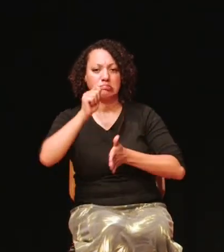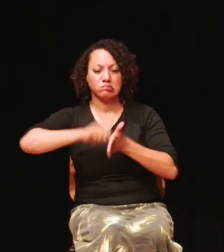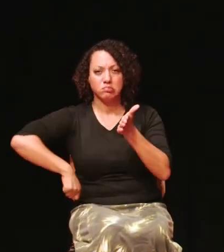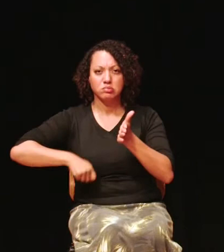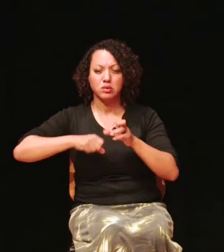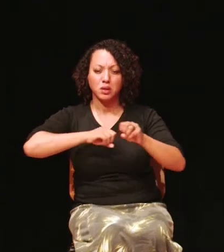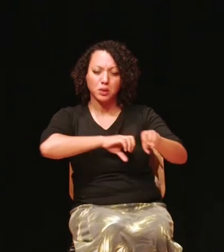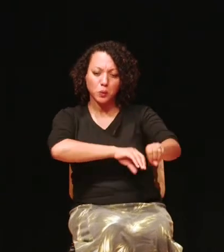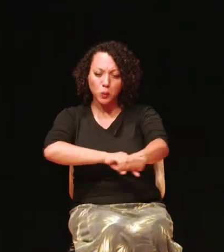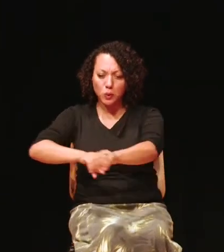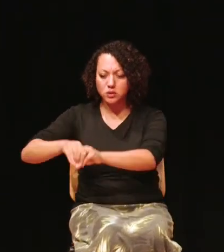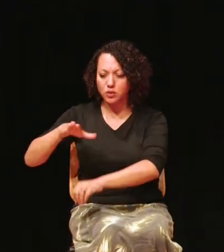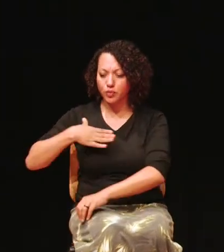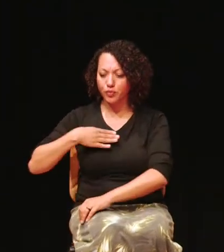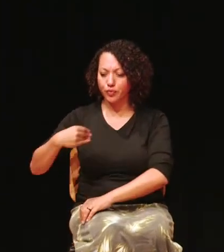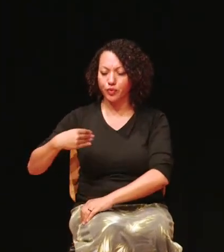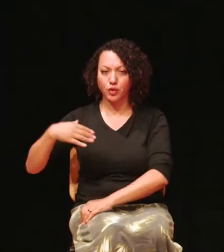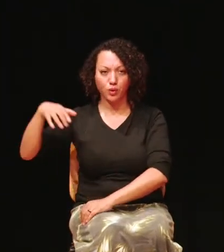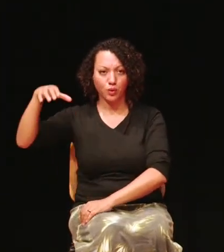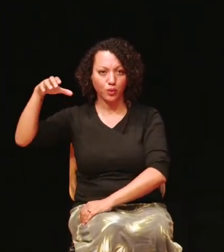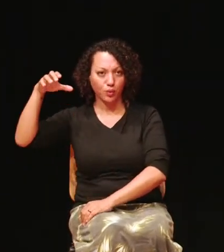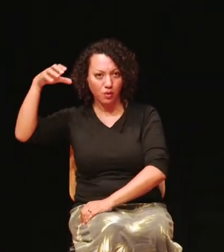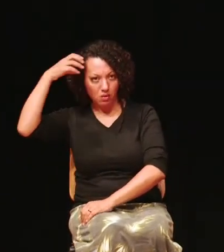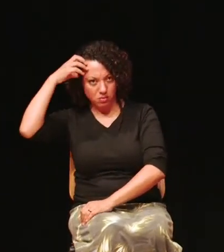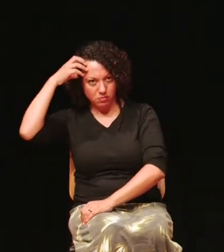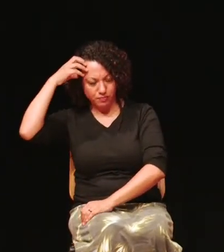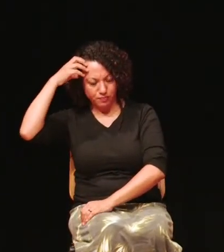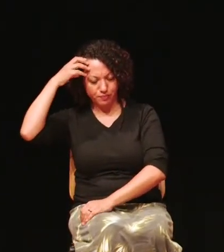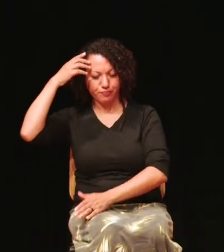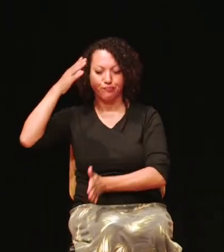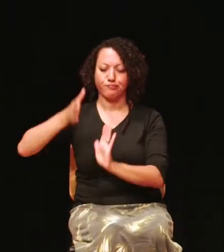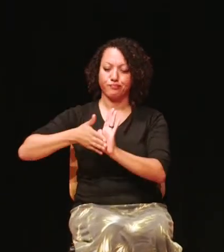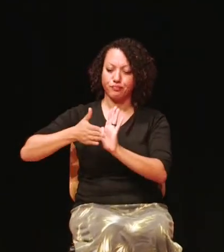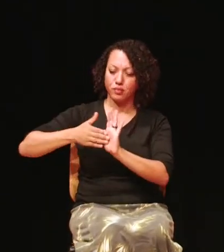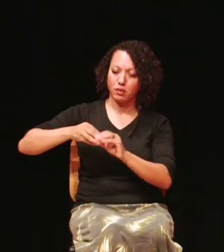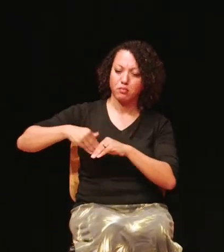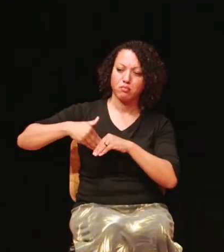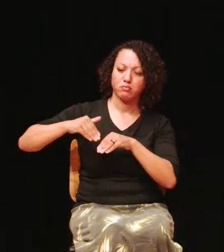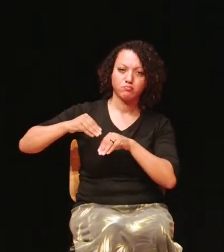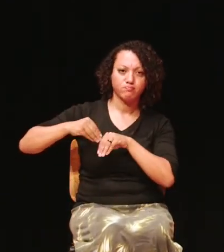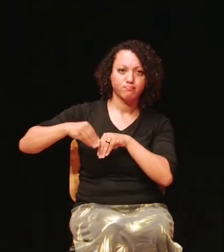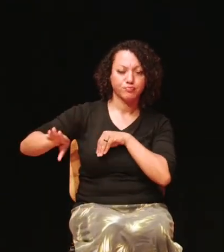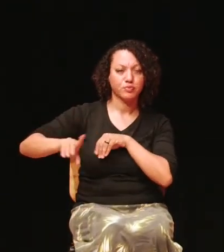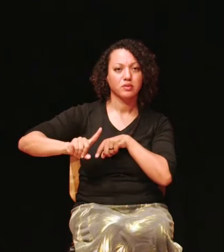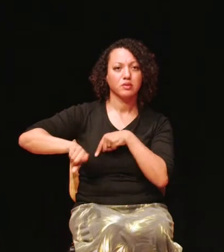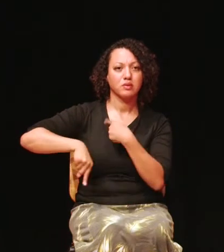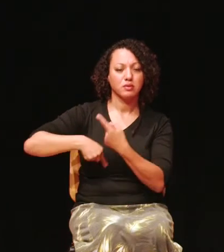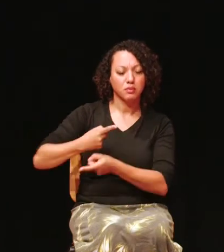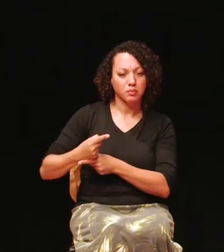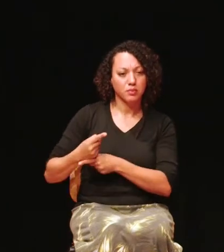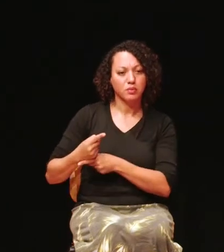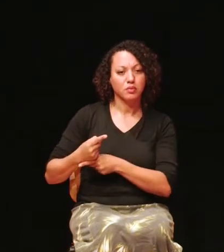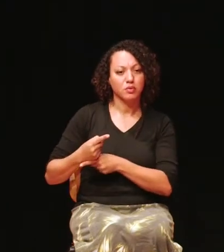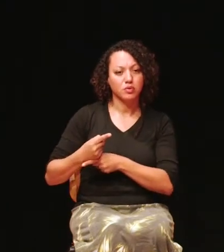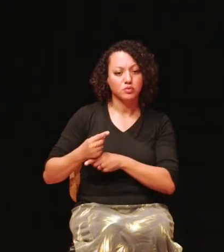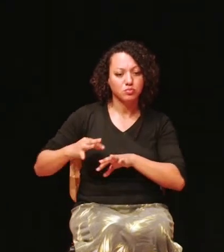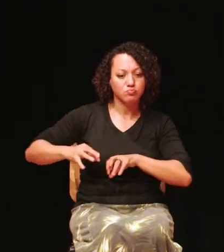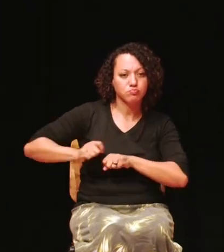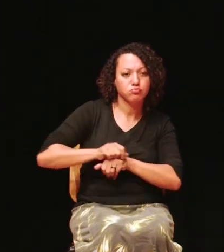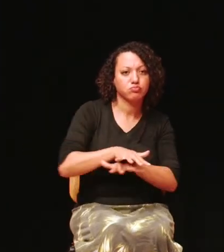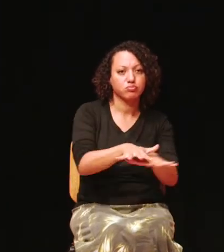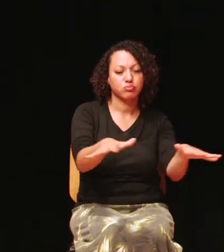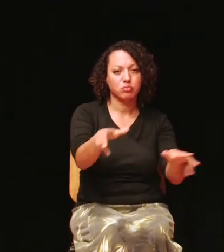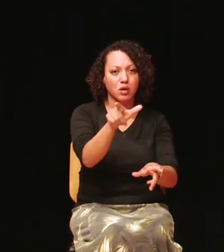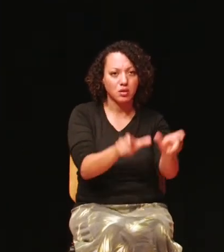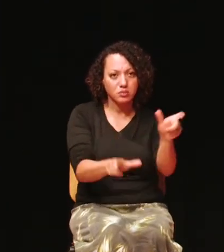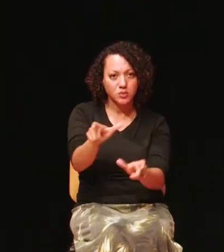a educação do filho do rei. Depois, esses tratados passavam a ser questões de domínio público, mas,